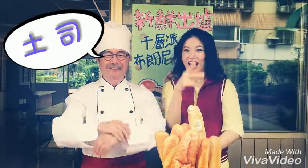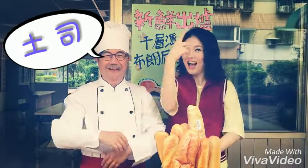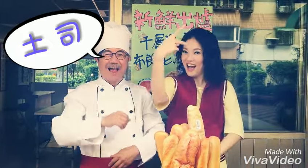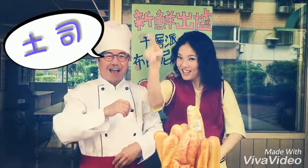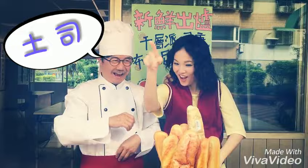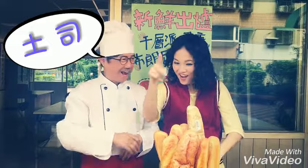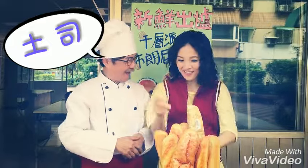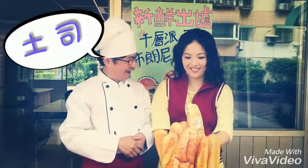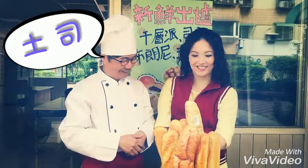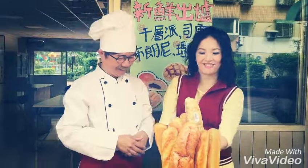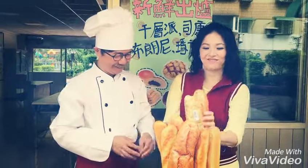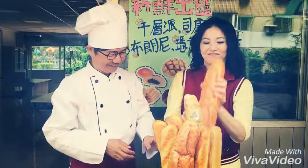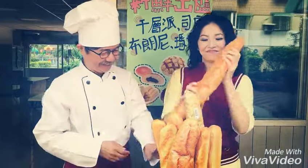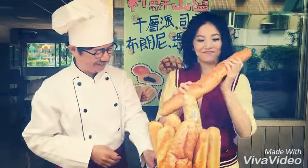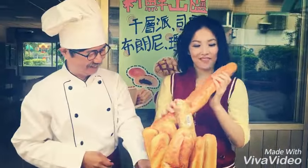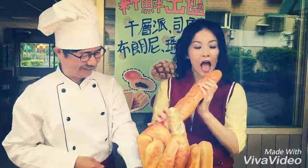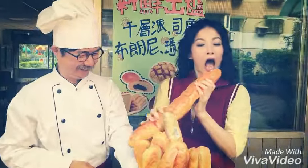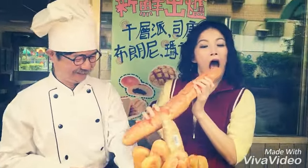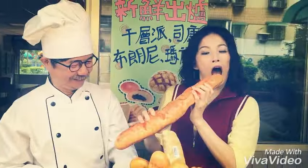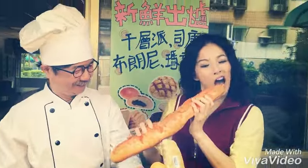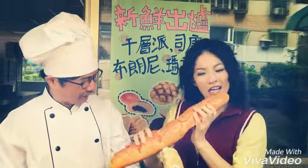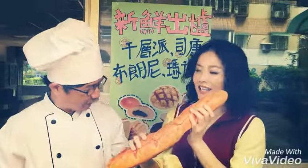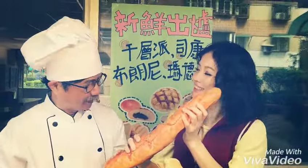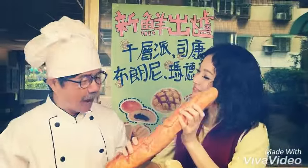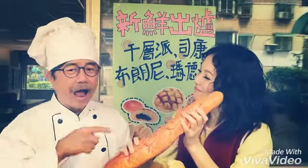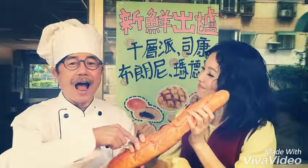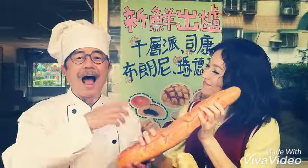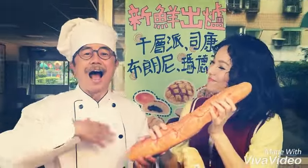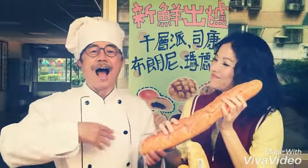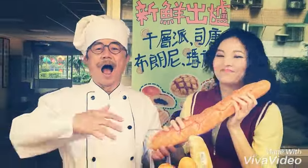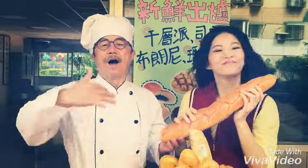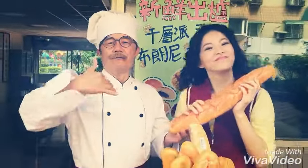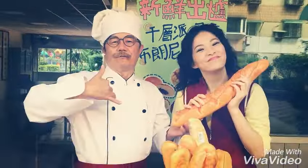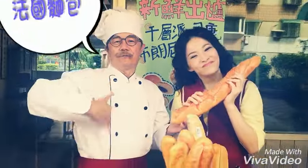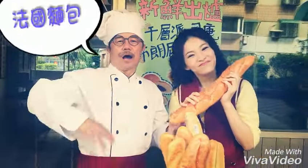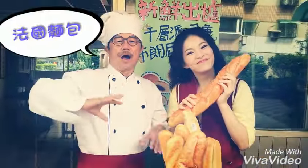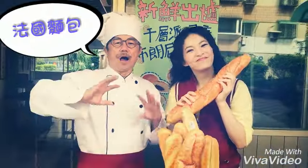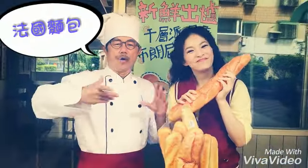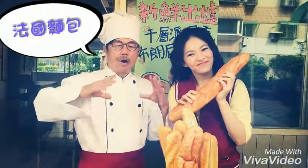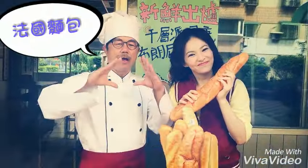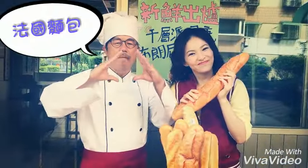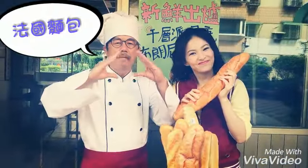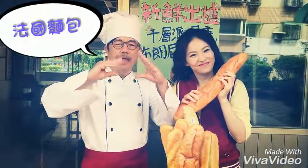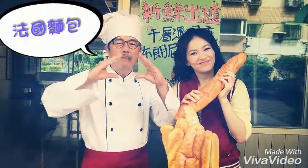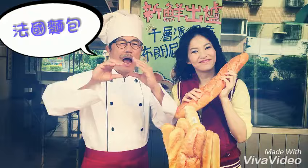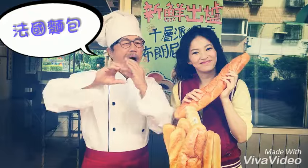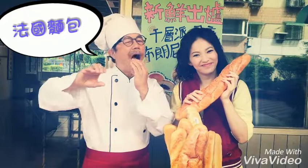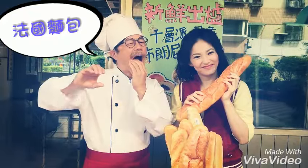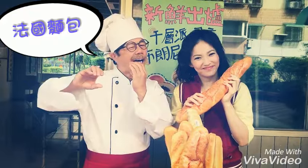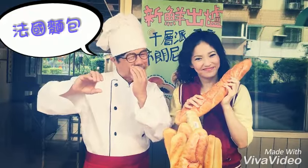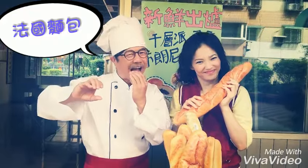吐司面包。还有哦，这个用力咬的法国面包，